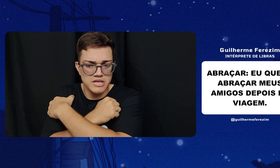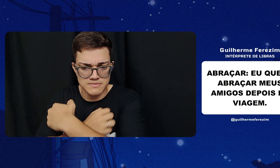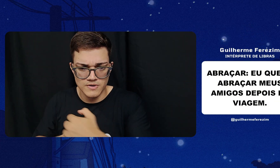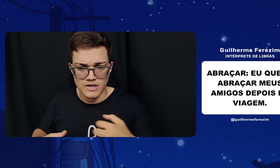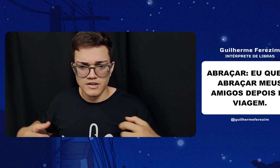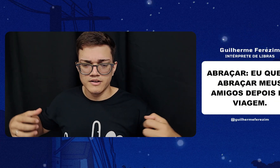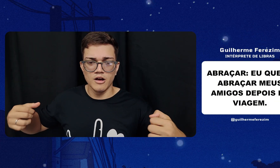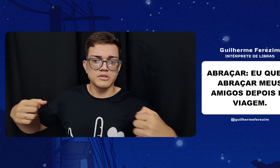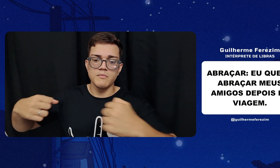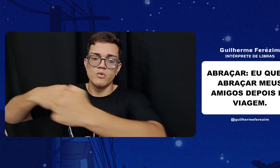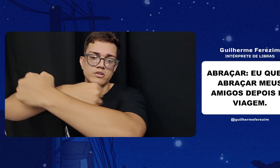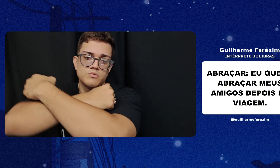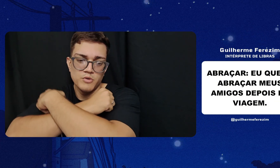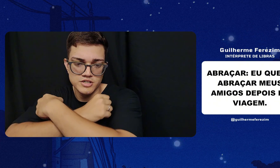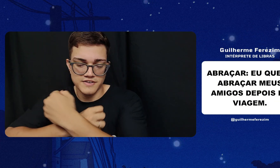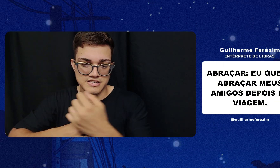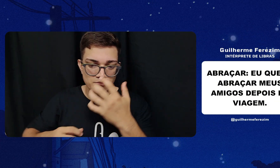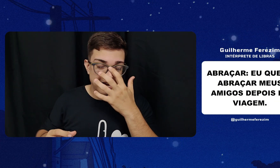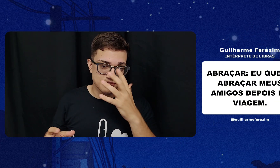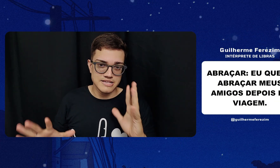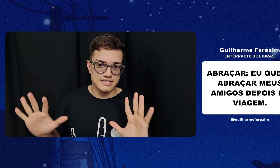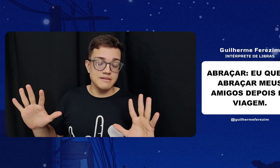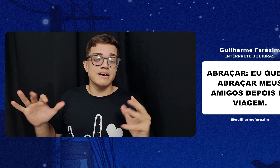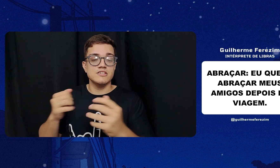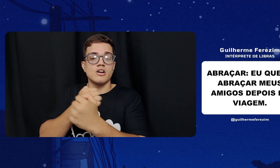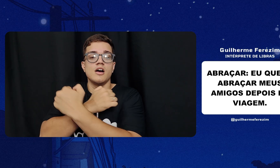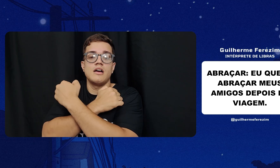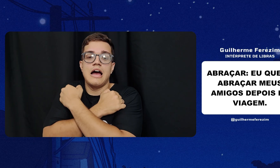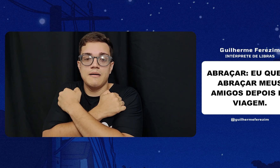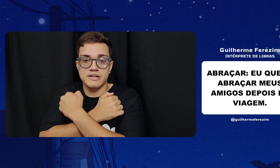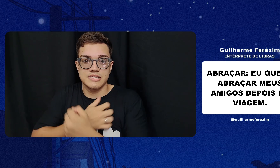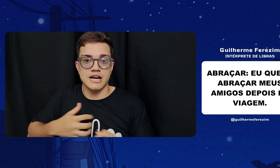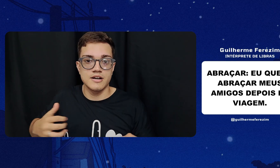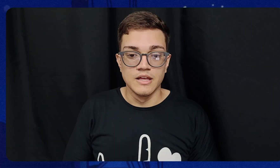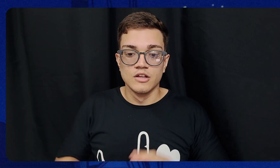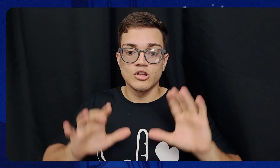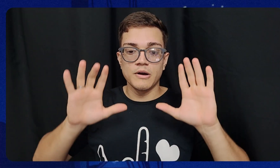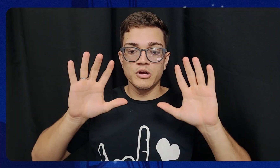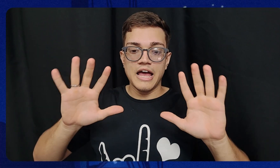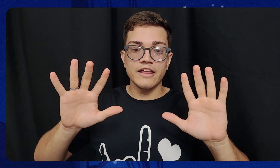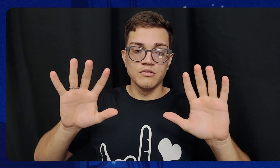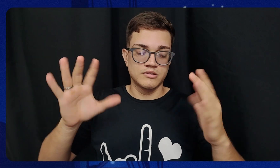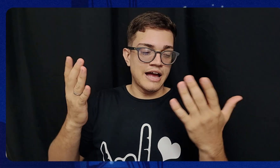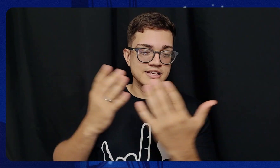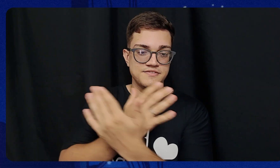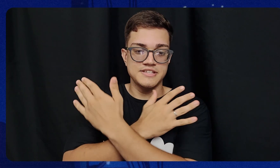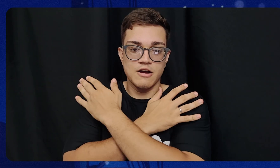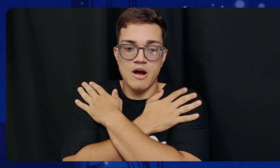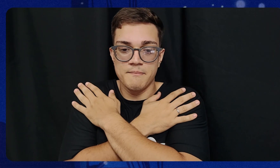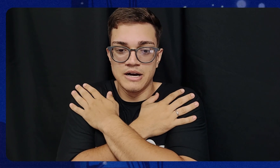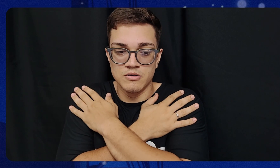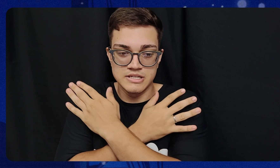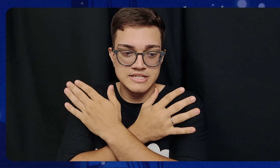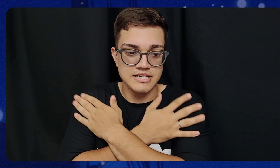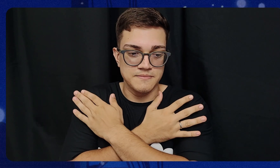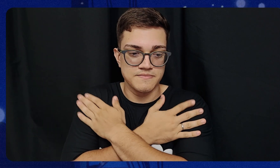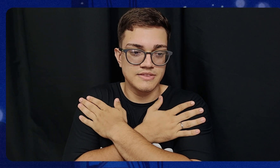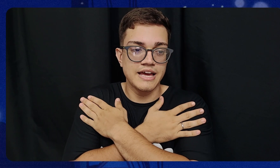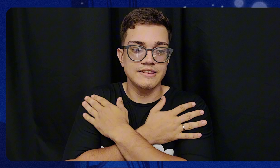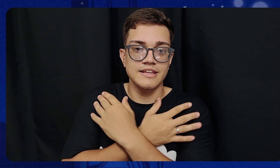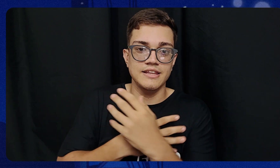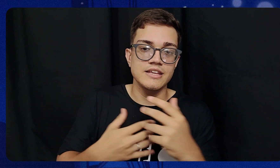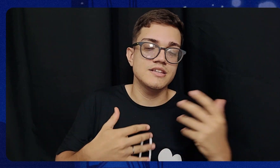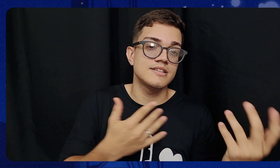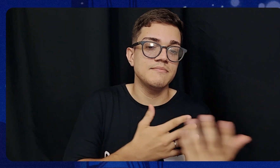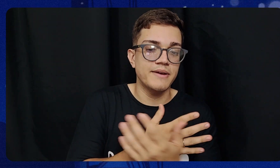alguém mesmo. Não tem muito, pode fazer o braço mais assim, mas só abraçar. Toma cuidado, tá? Se fizer com a mão assim, dá